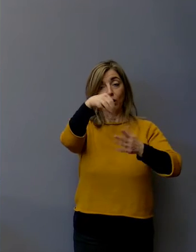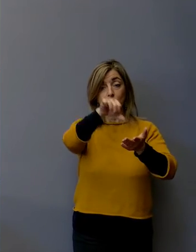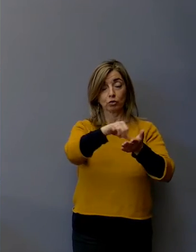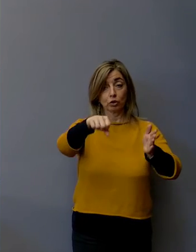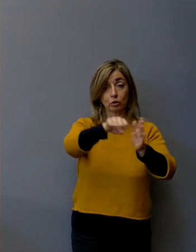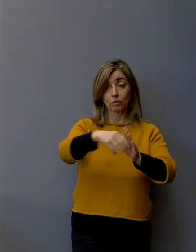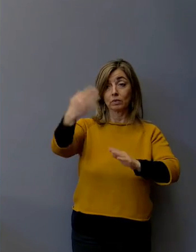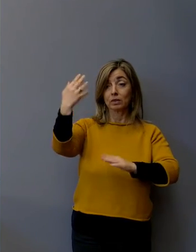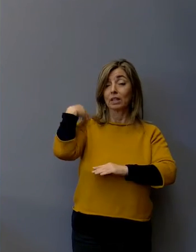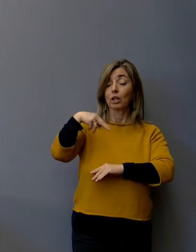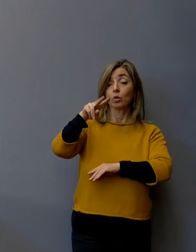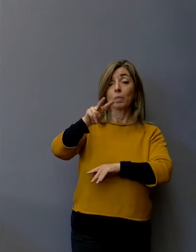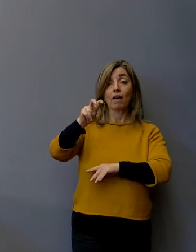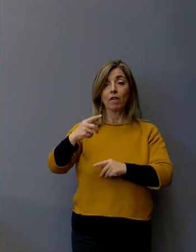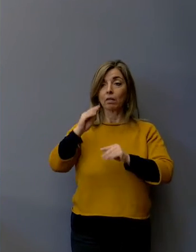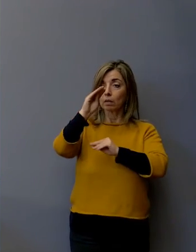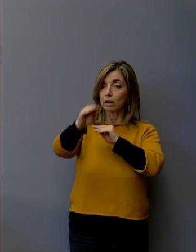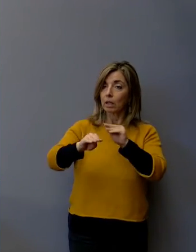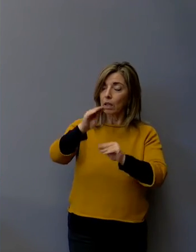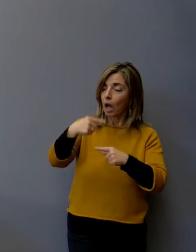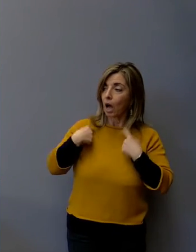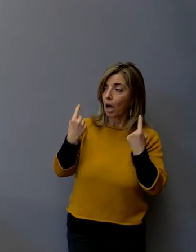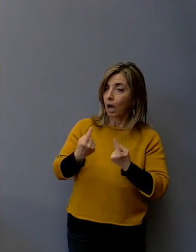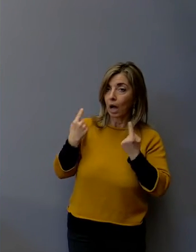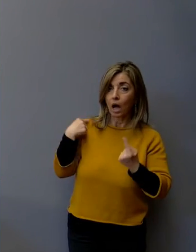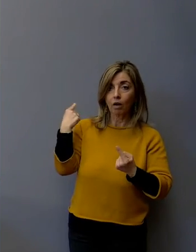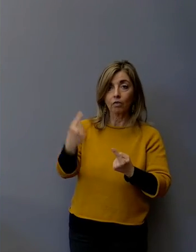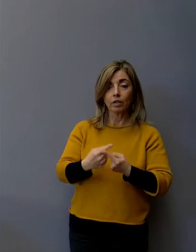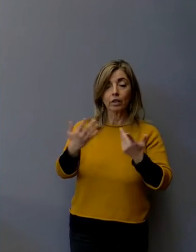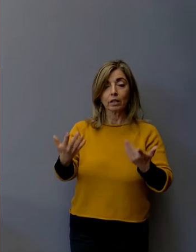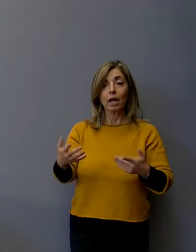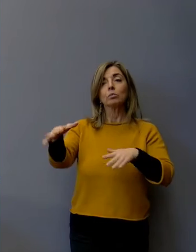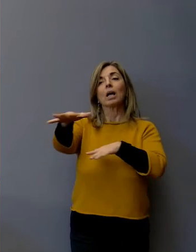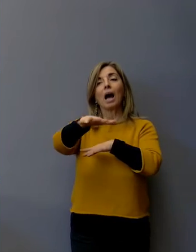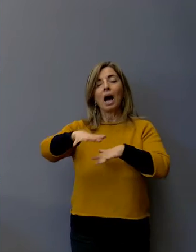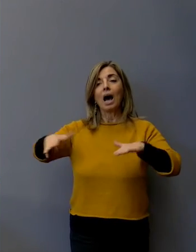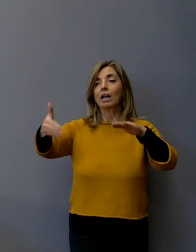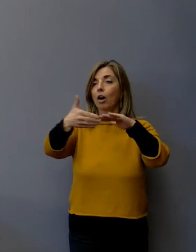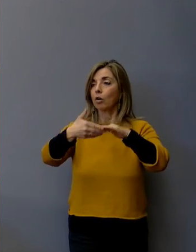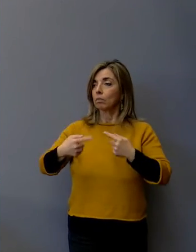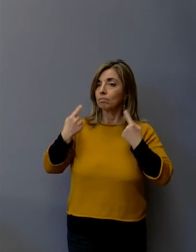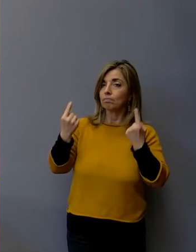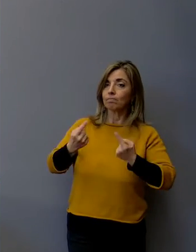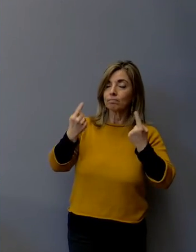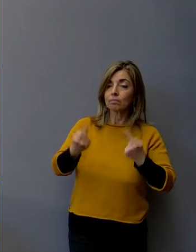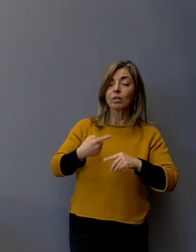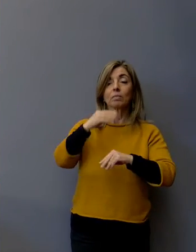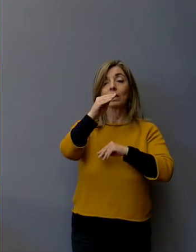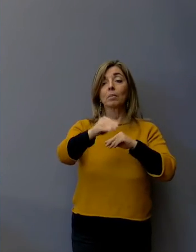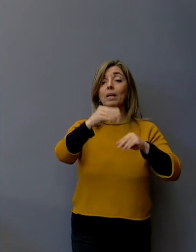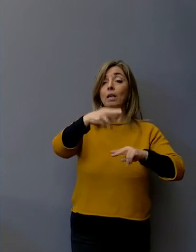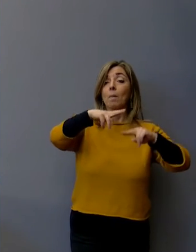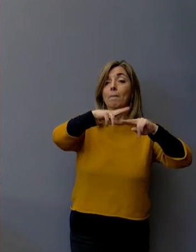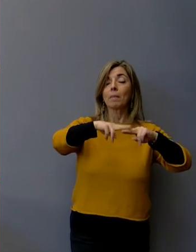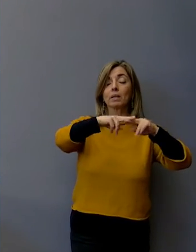abbiamo posto il tema delle aree di cornigliano è stato respinto il nostro ordine del giorno che chiedeva il mantenimento delle aree a destinazione